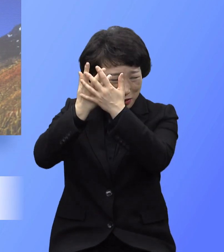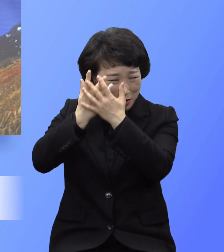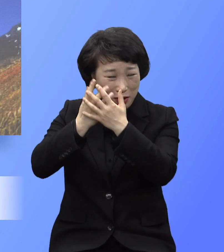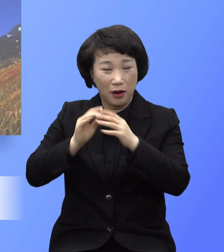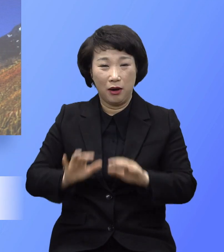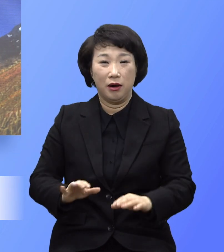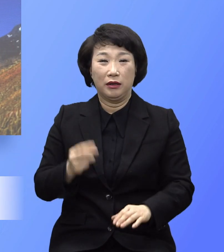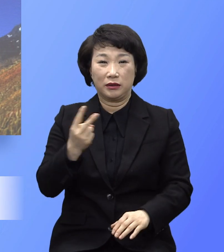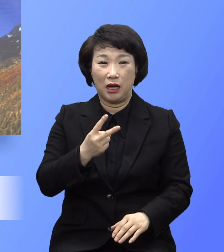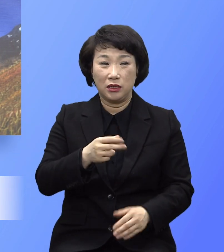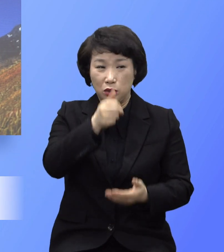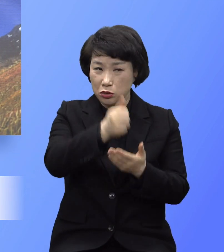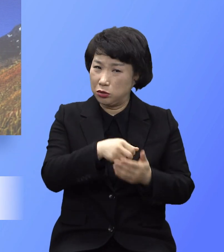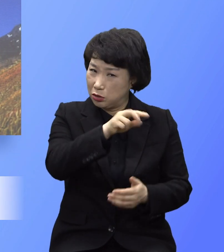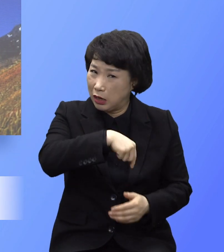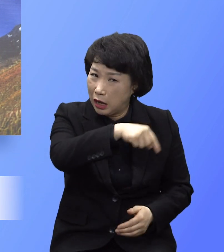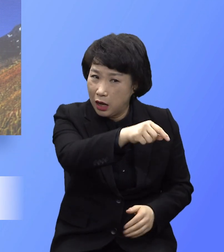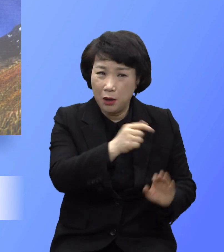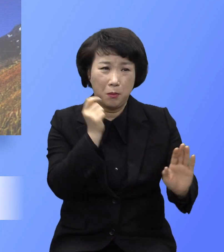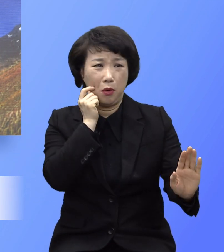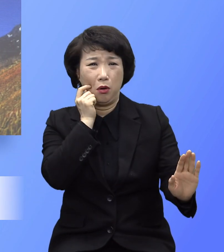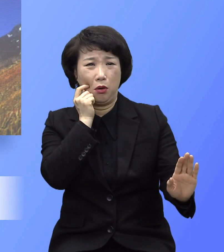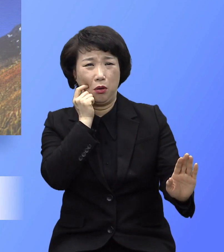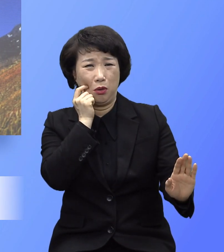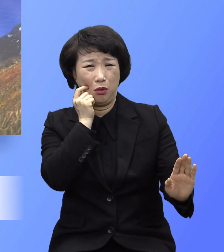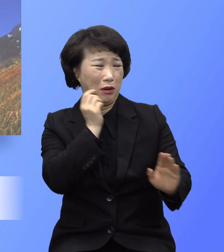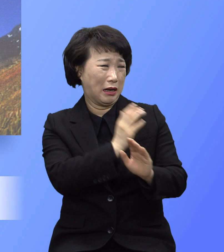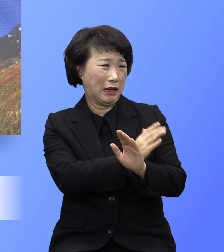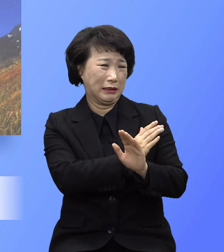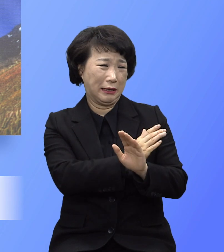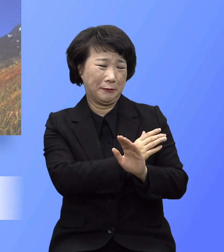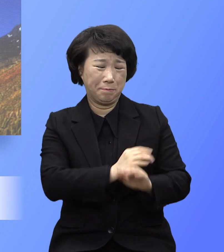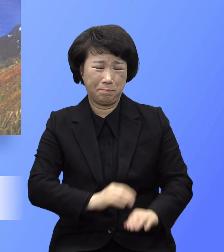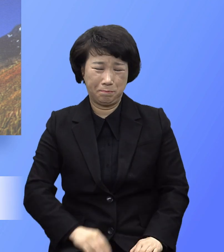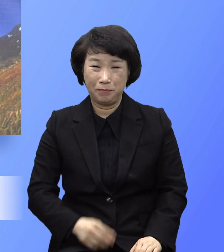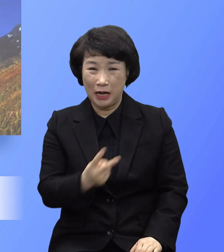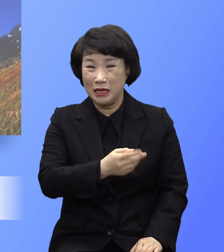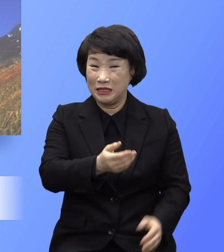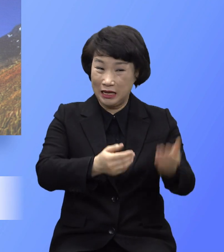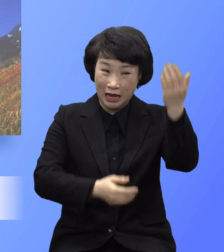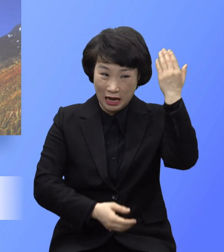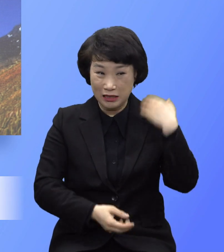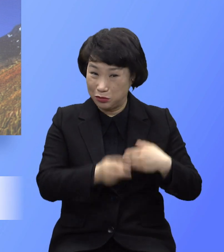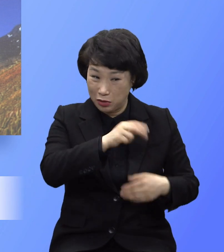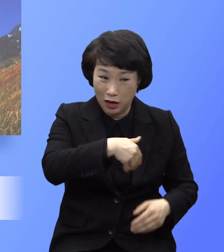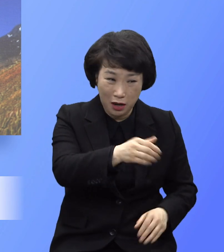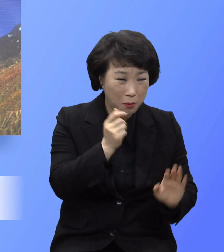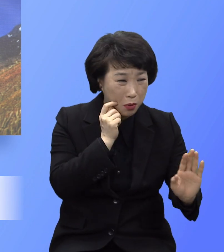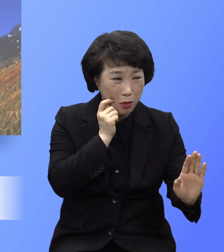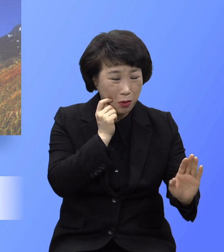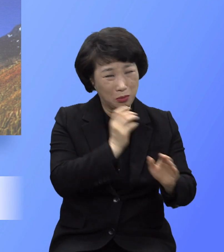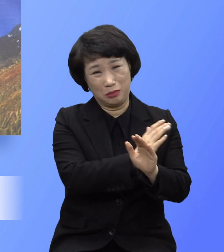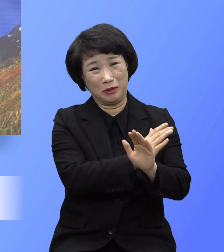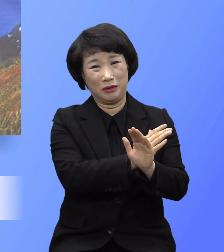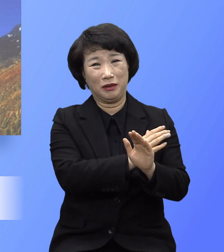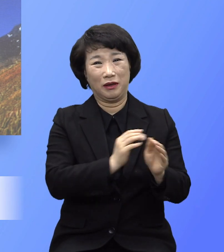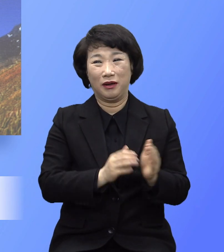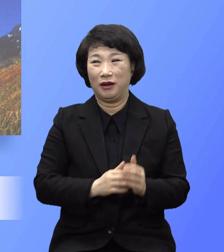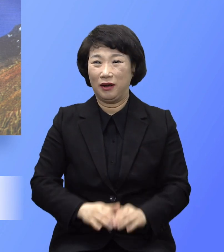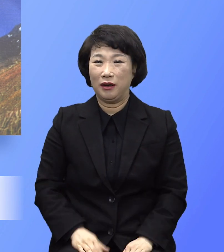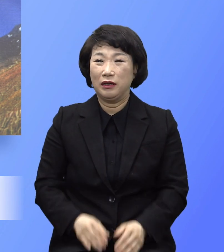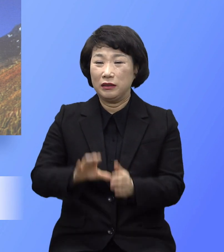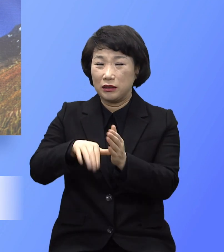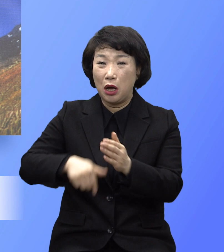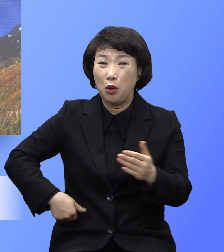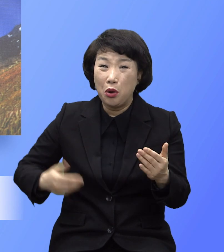나는 다시는 죄로 돌아갈 수는 없어요. 다시는 과거로 돌아갈 수는 없어요.